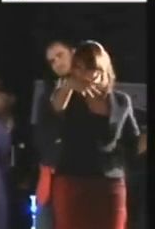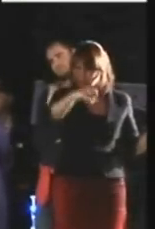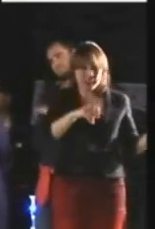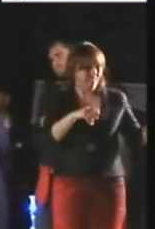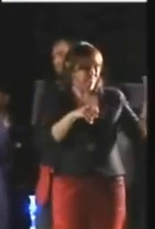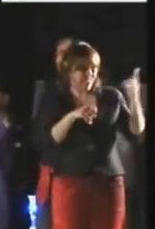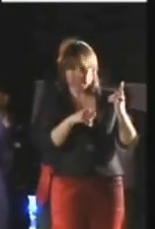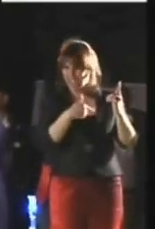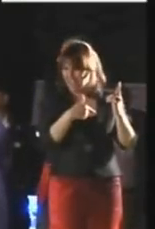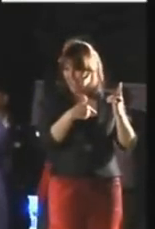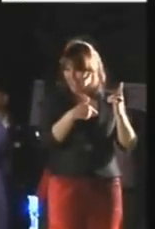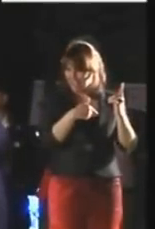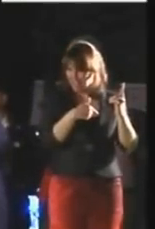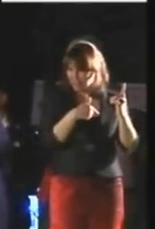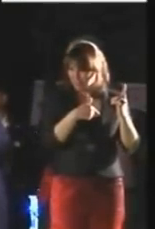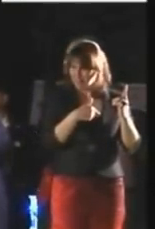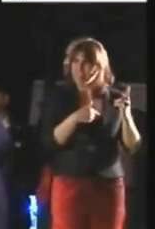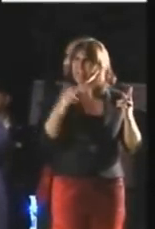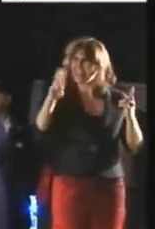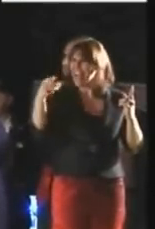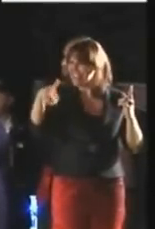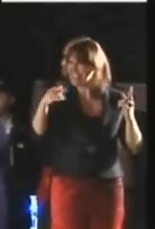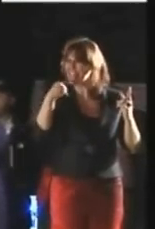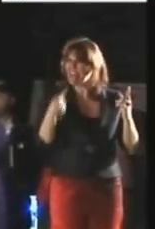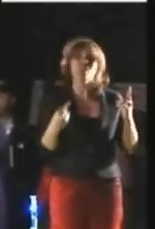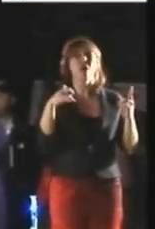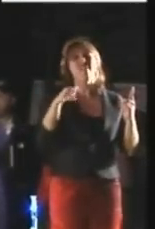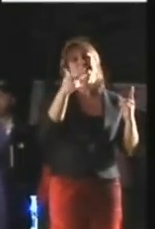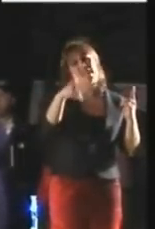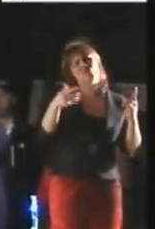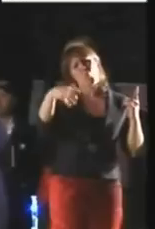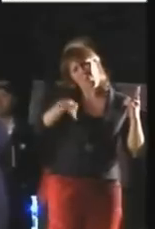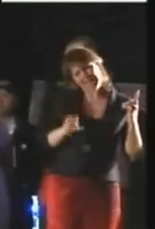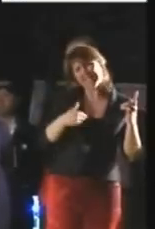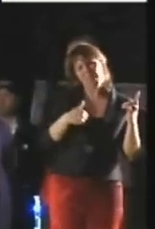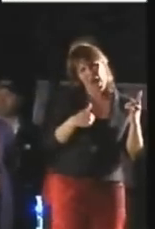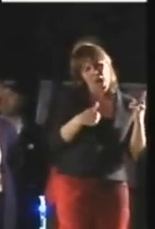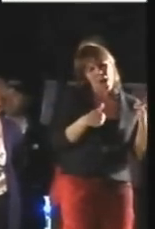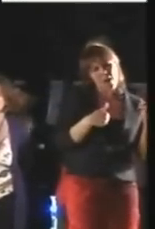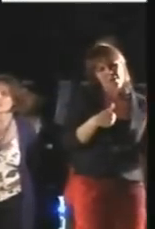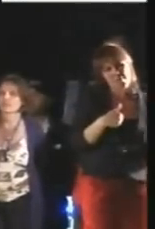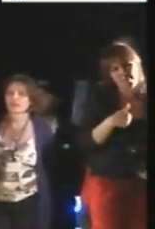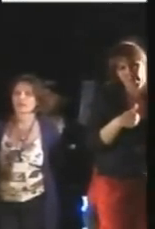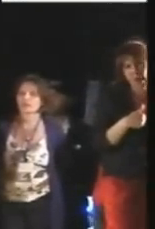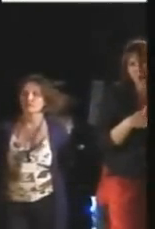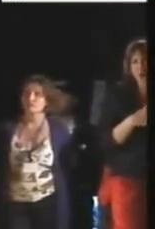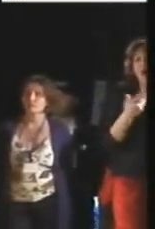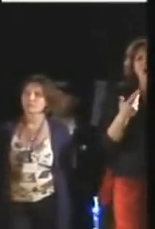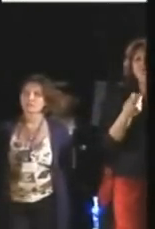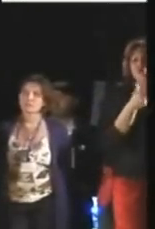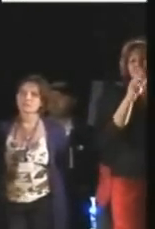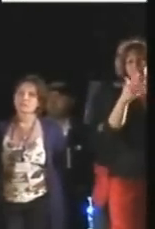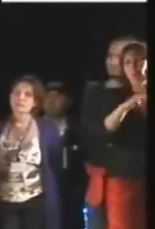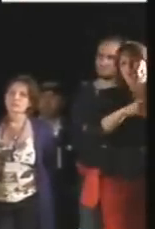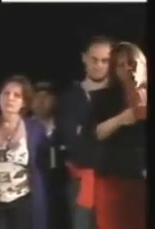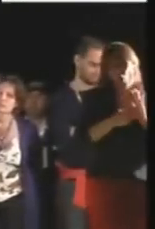Renzi ha detto: risparmiamo sugli F-35, 134 milioni, ha detto. È un F-35 che l'hanno spostato all'anno dopo, ma non puoi